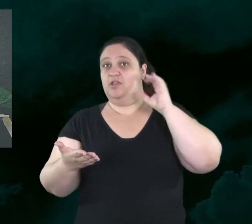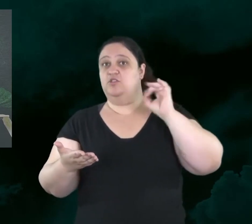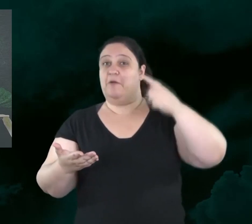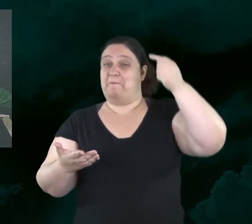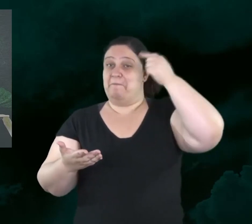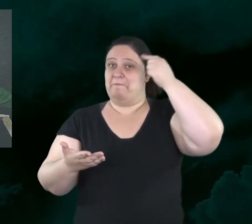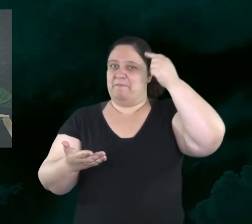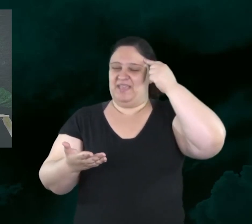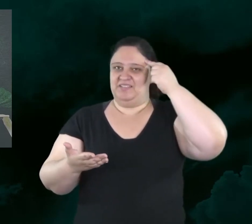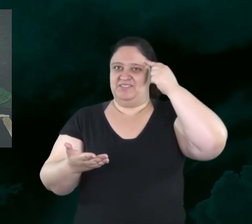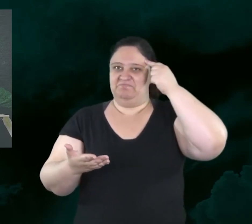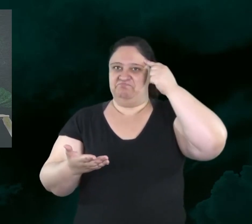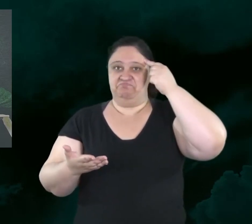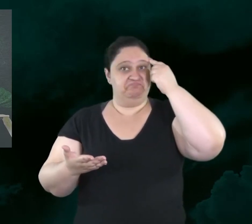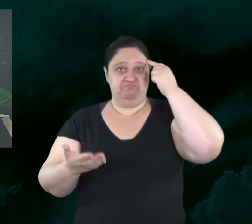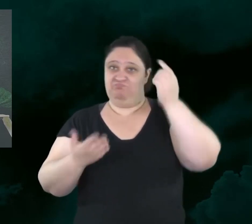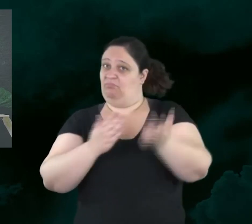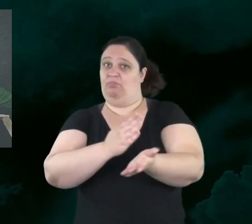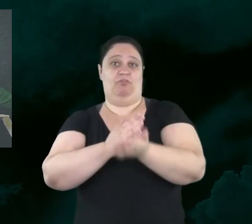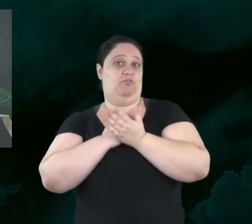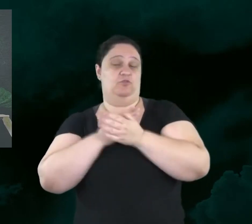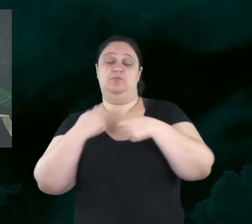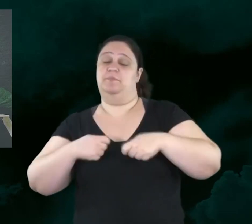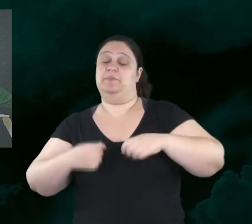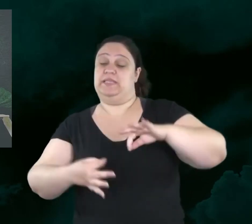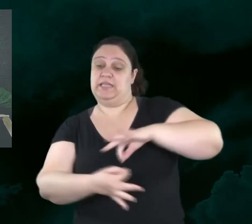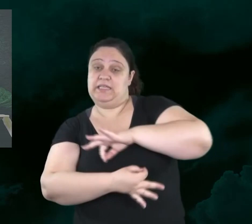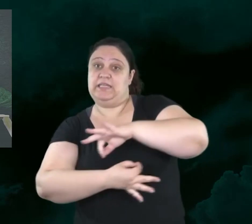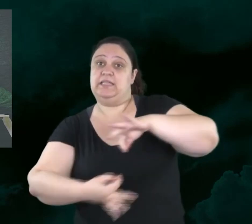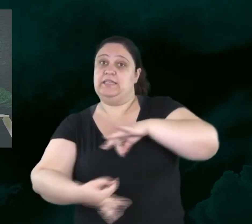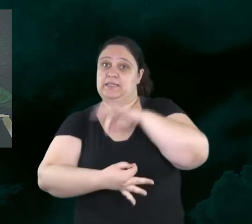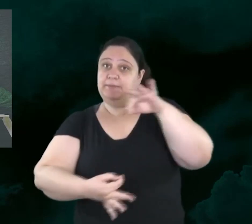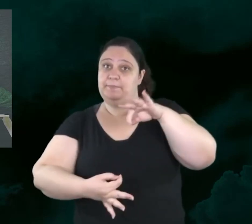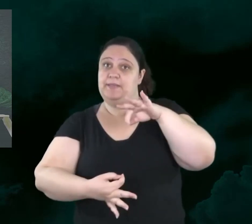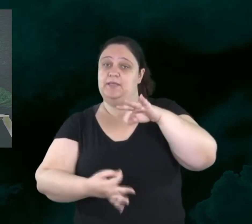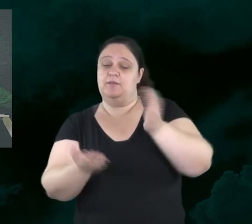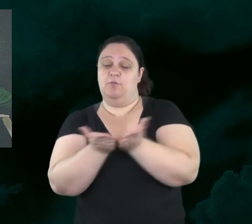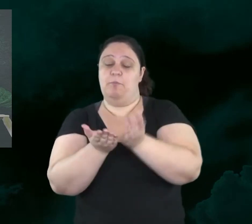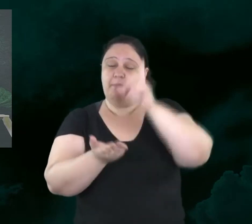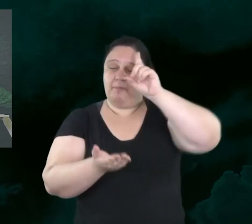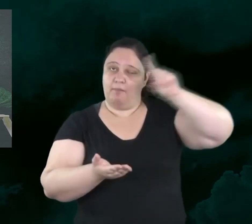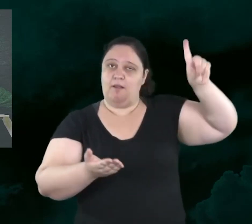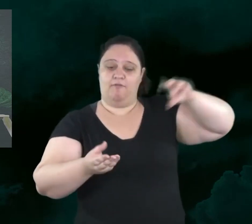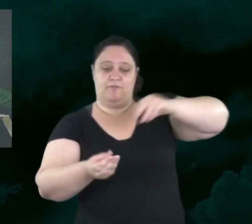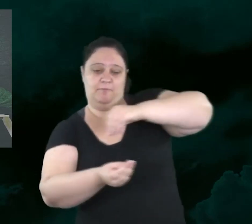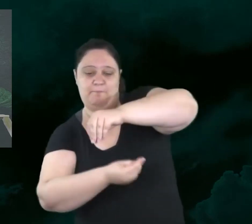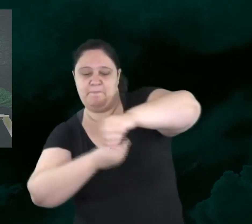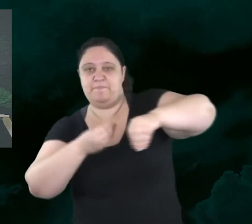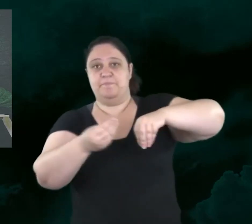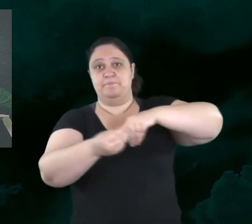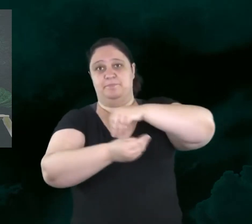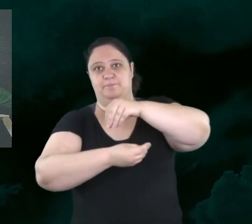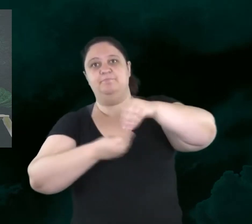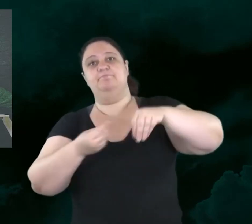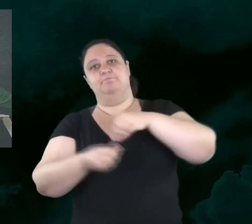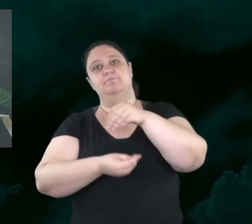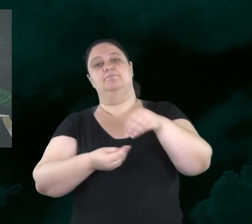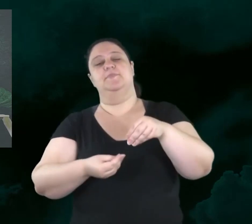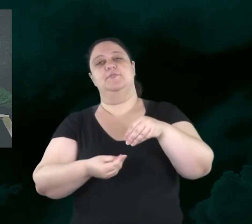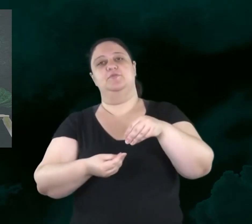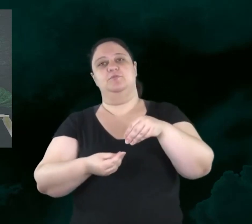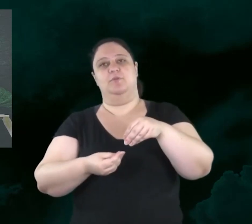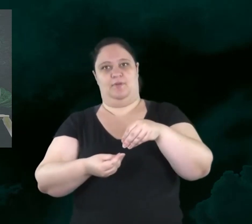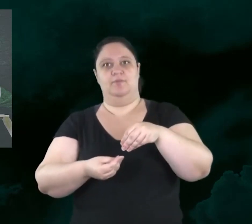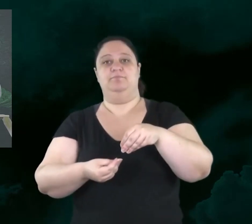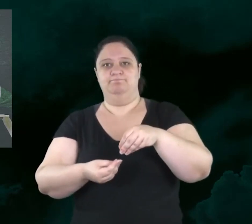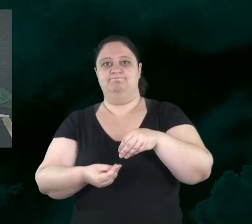do Espírito. Portanto, né, o Espírito e a palavra, Logos, né, combinando juntos, nós